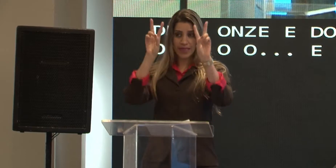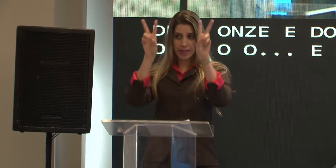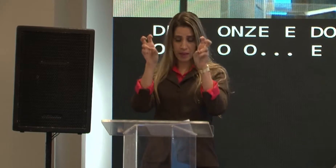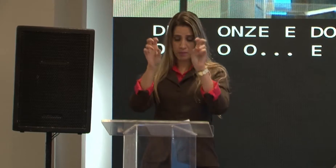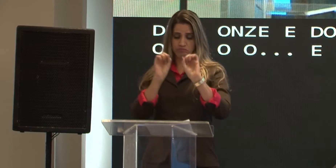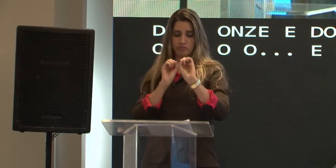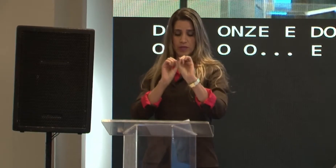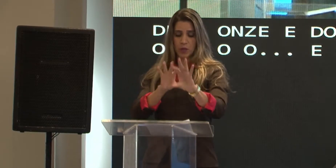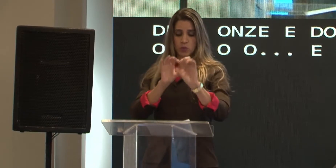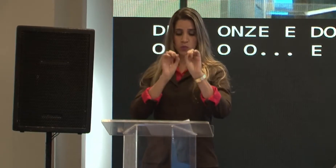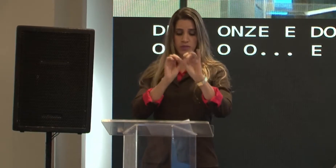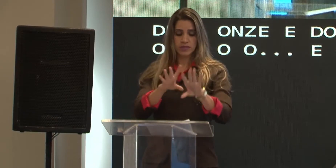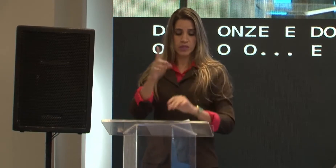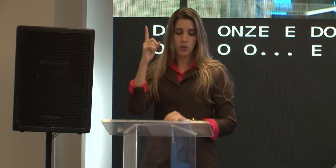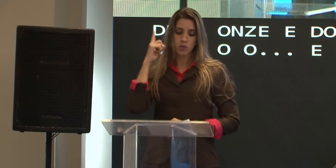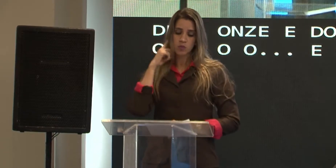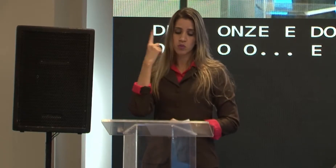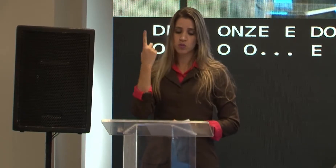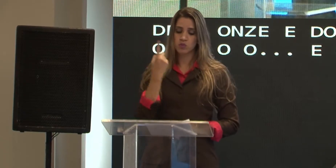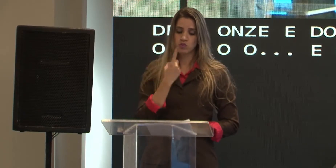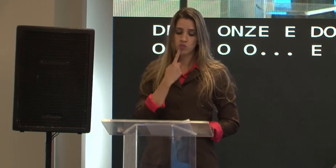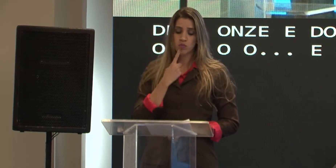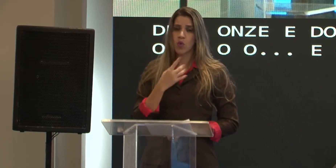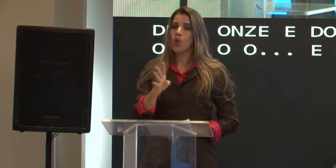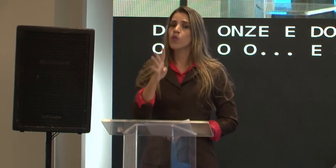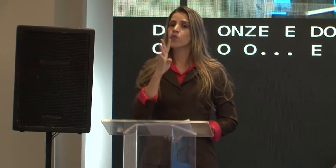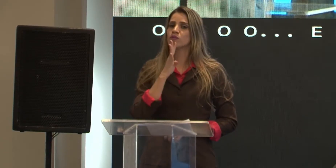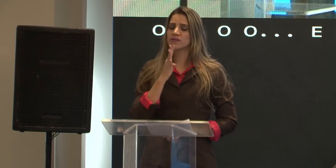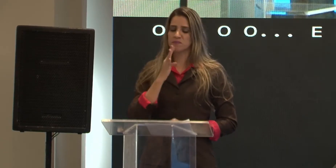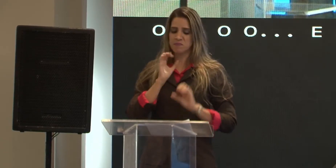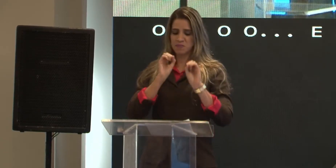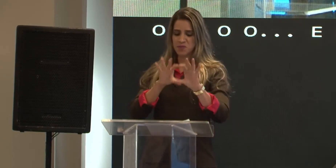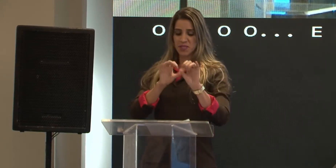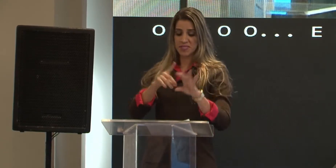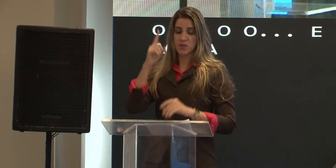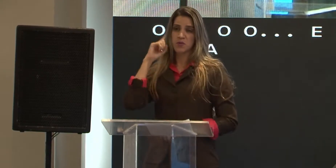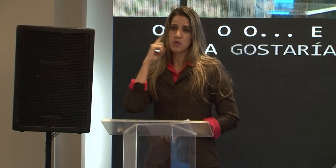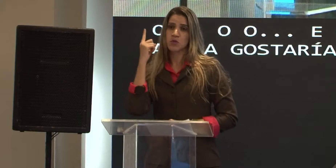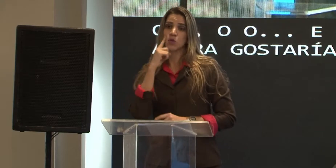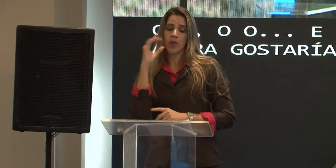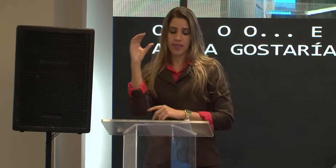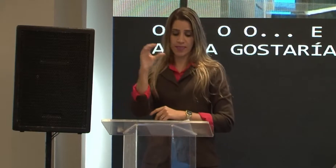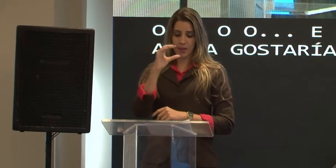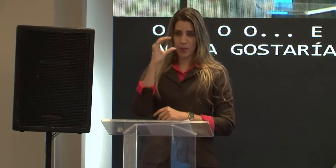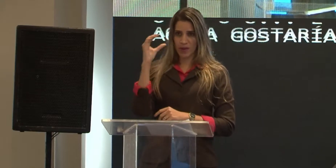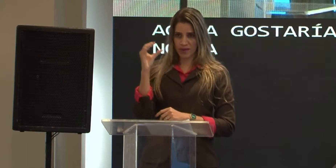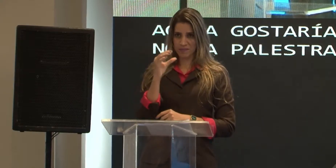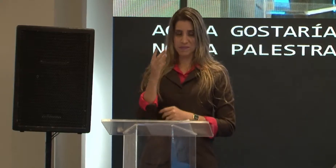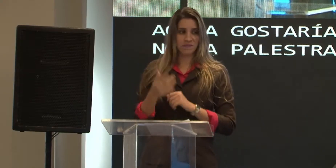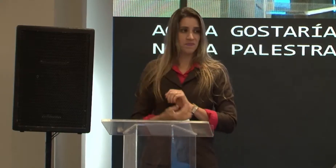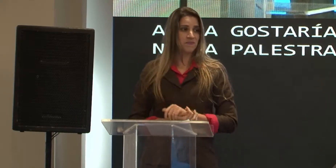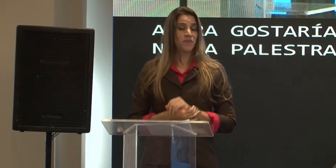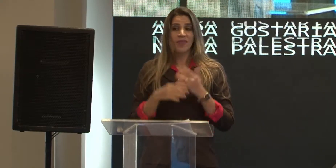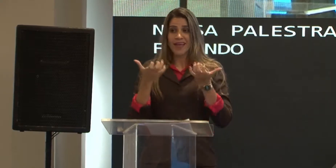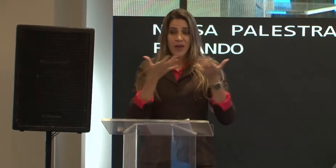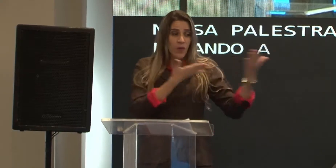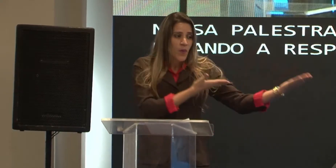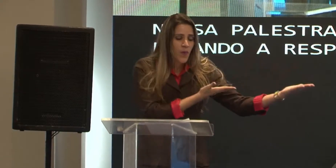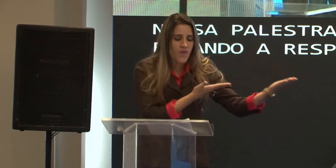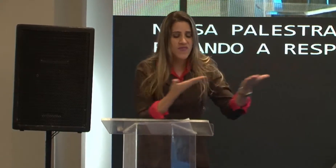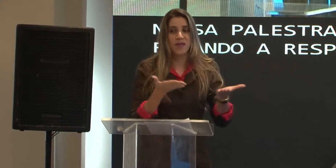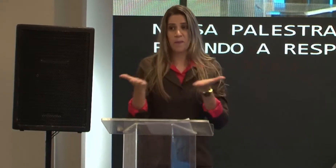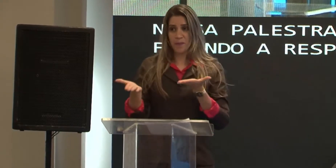Agora gostaríamos de convidar a nossa palestrante, que estará falando a respeito da educação de surdos,